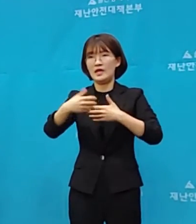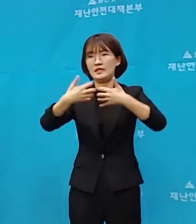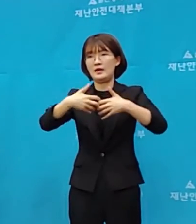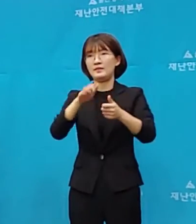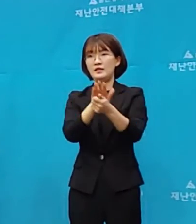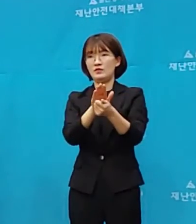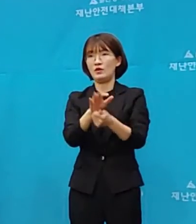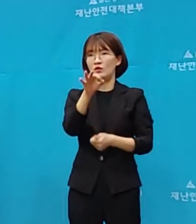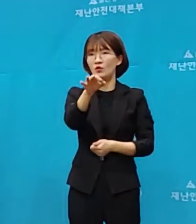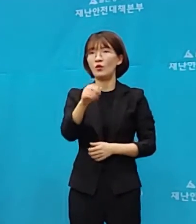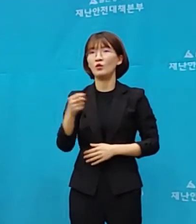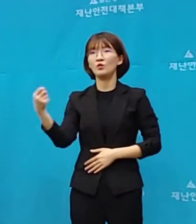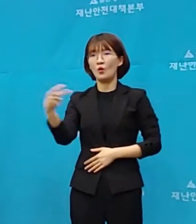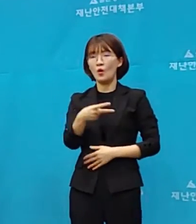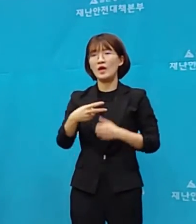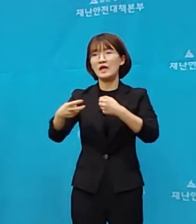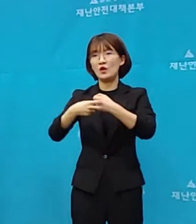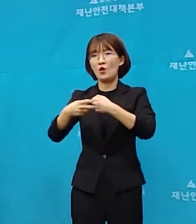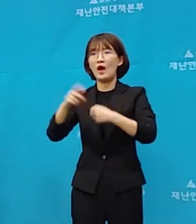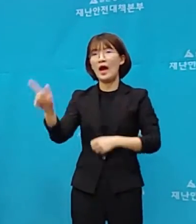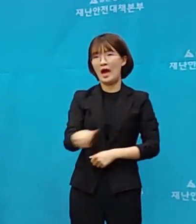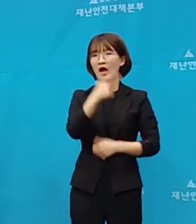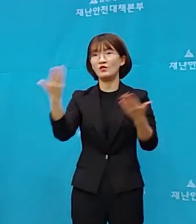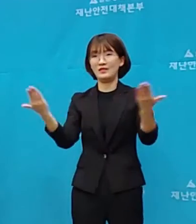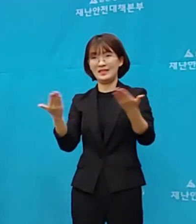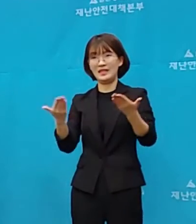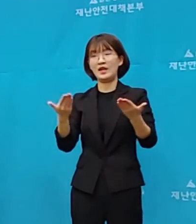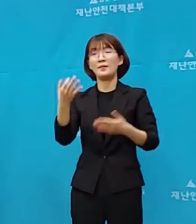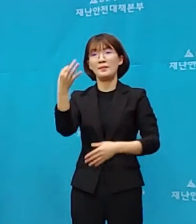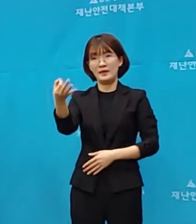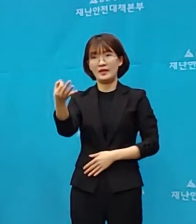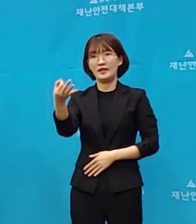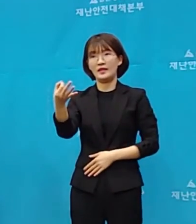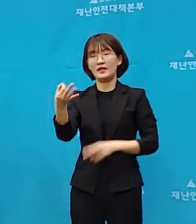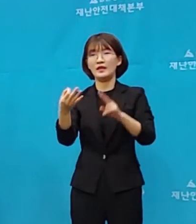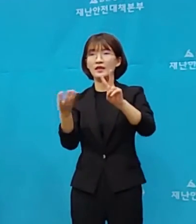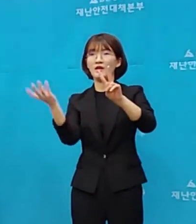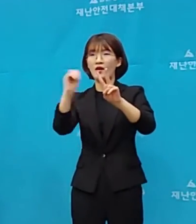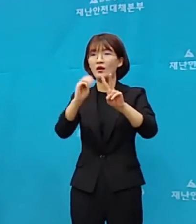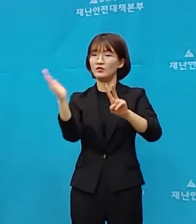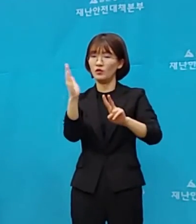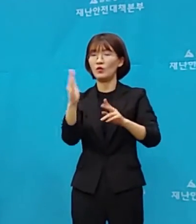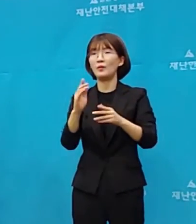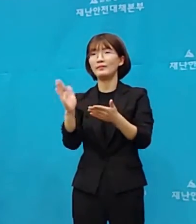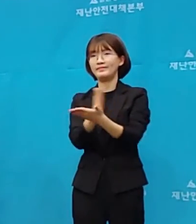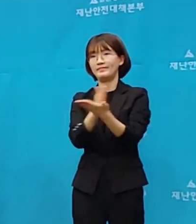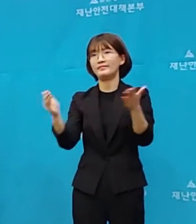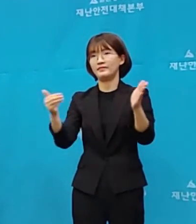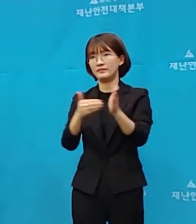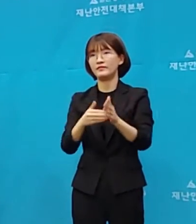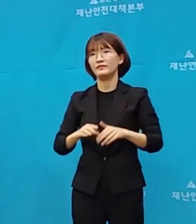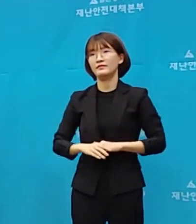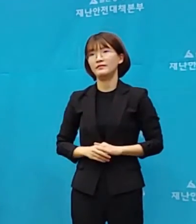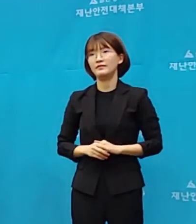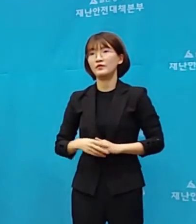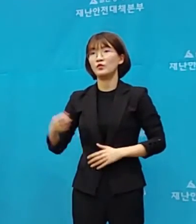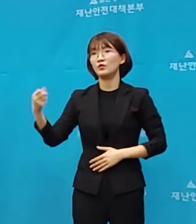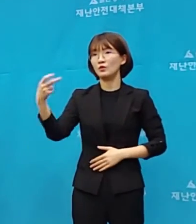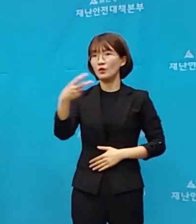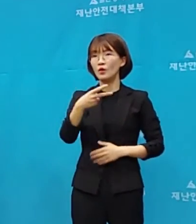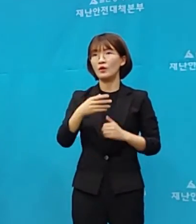전문 의료 일용 인력비 2억 원 등을 편성하였습니다.